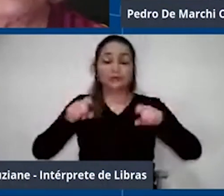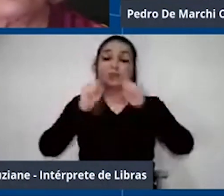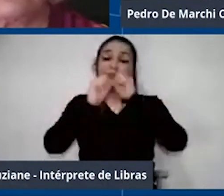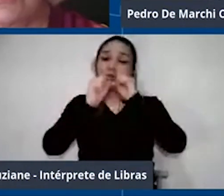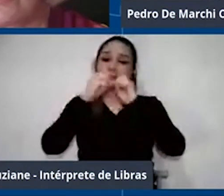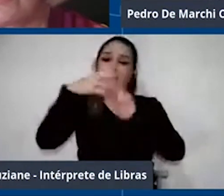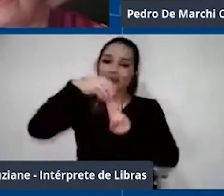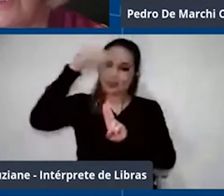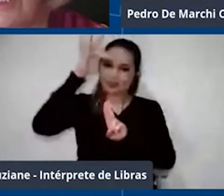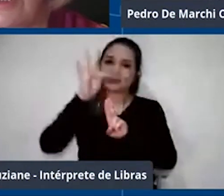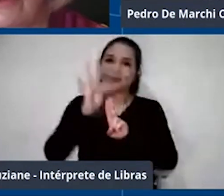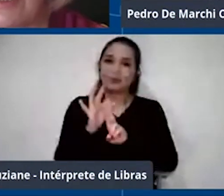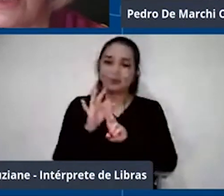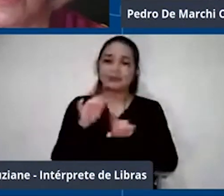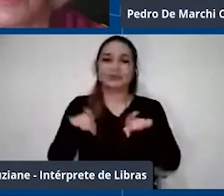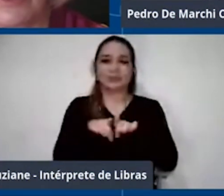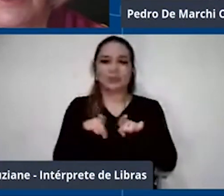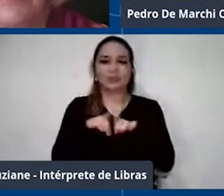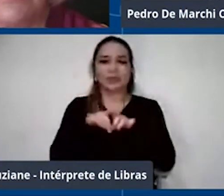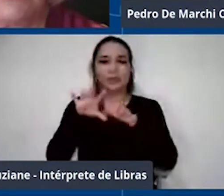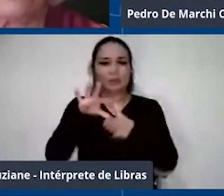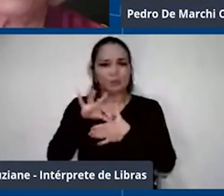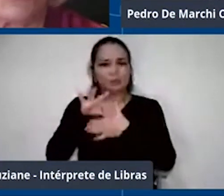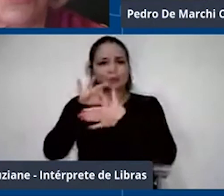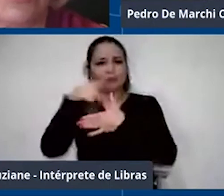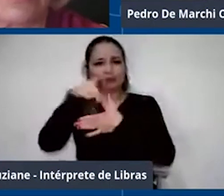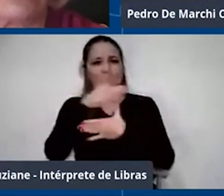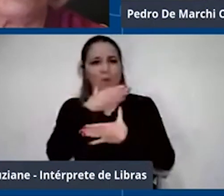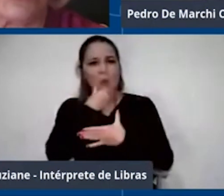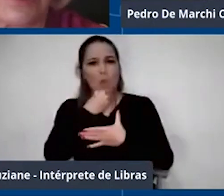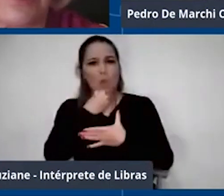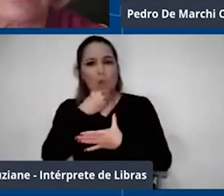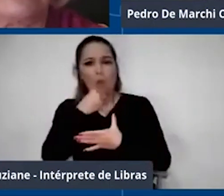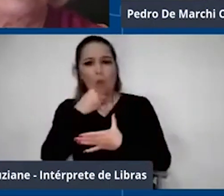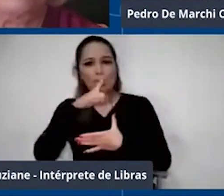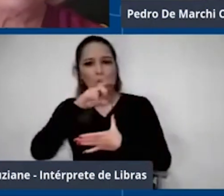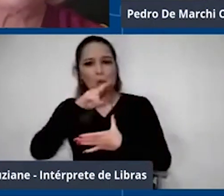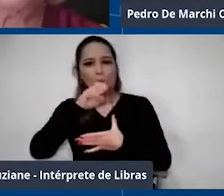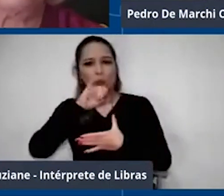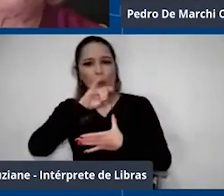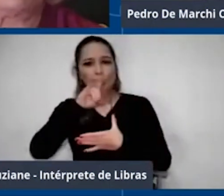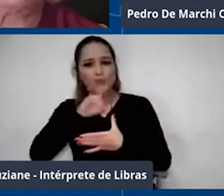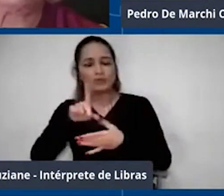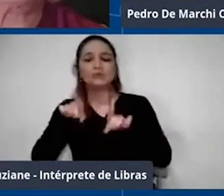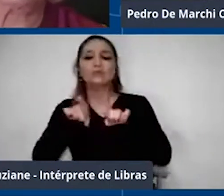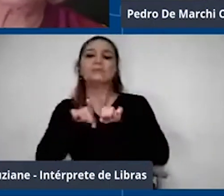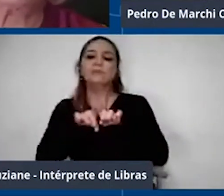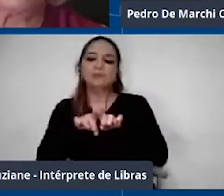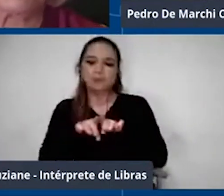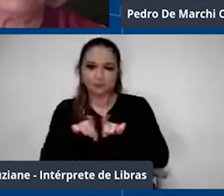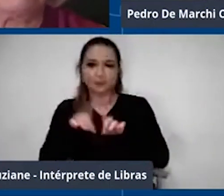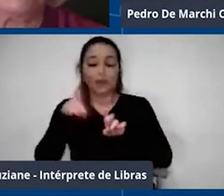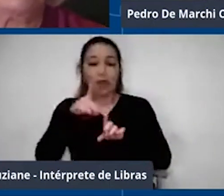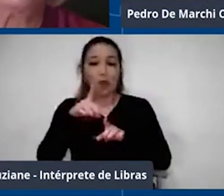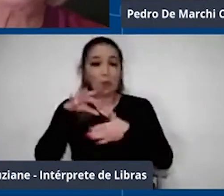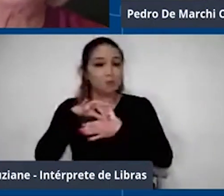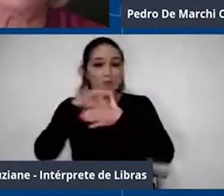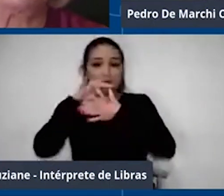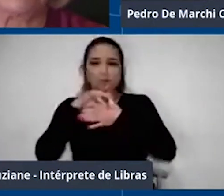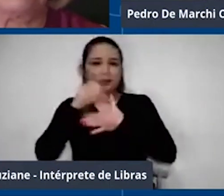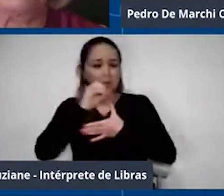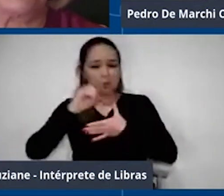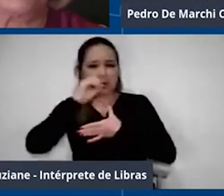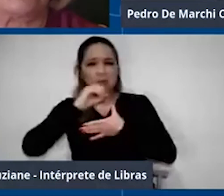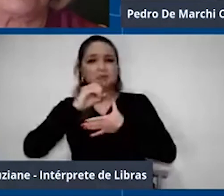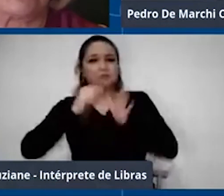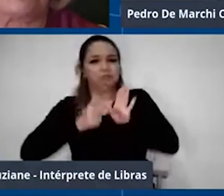com a liderança do nosso Luiz Carlos Bono, continua consolidada como uma liderança expressiva do